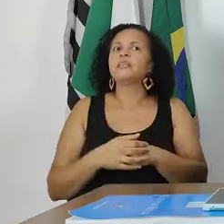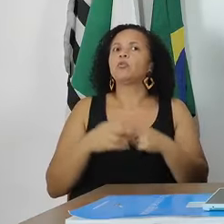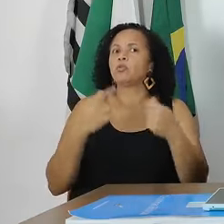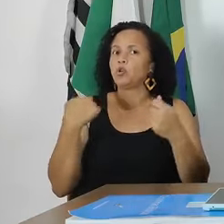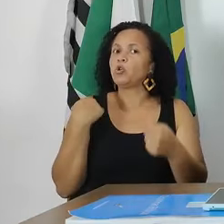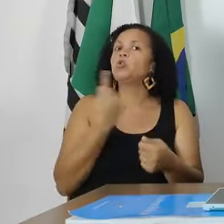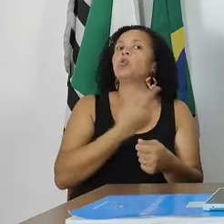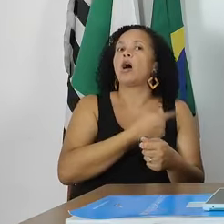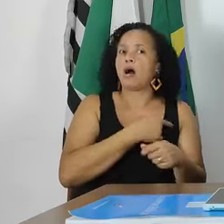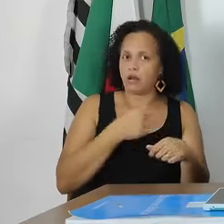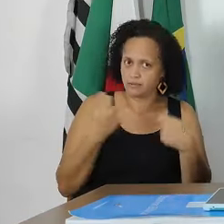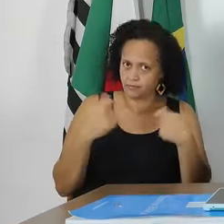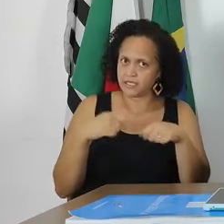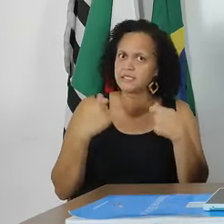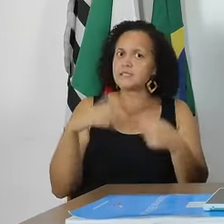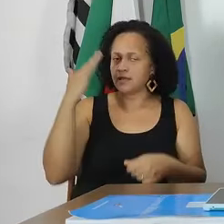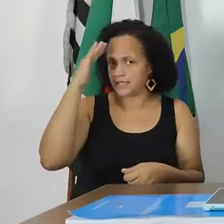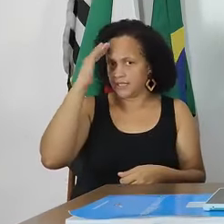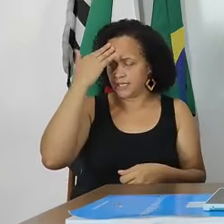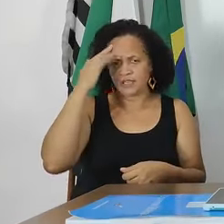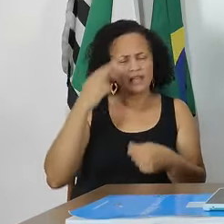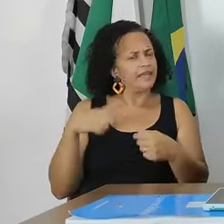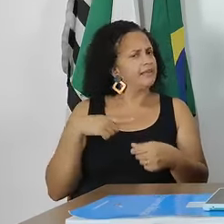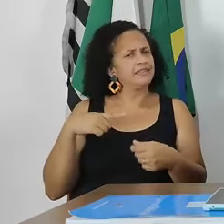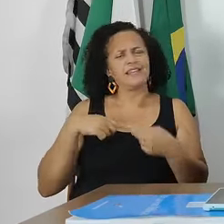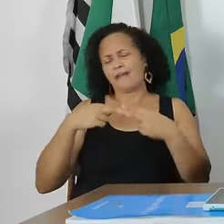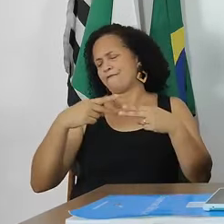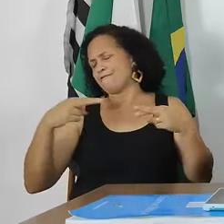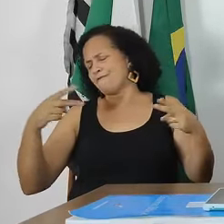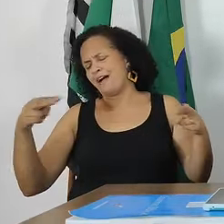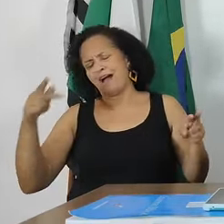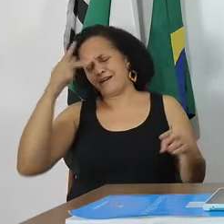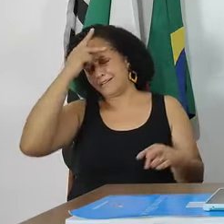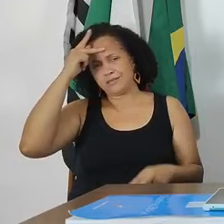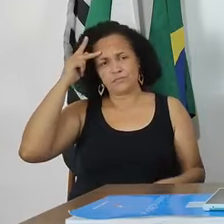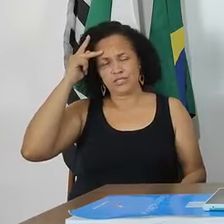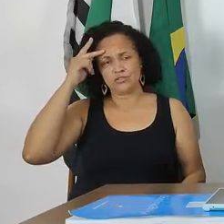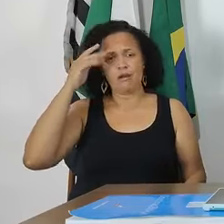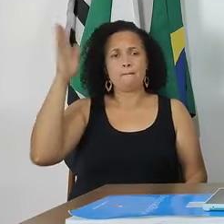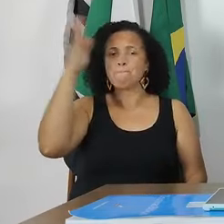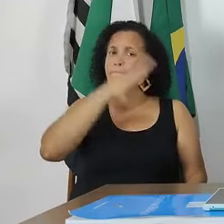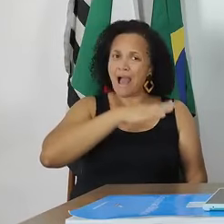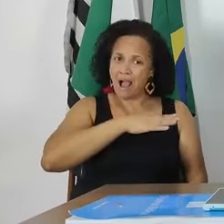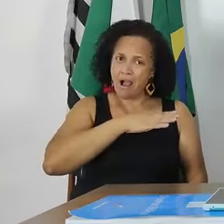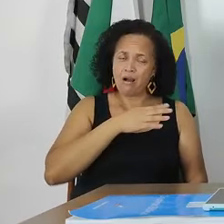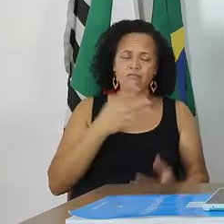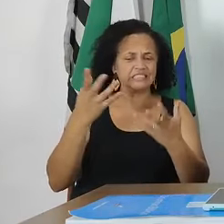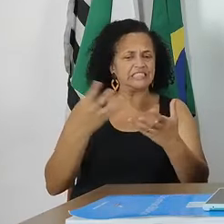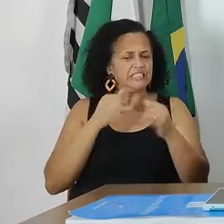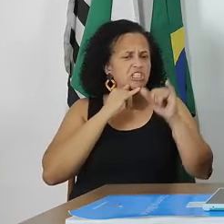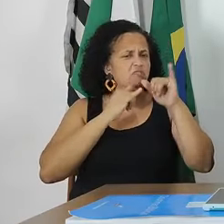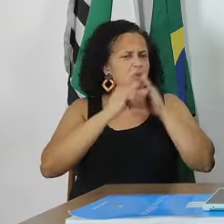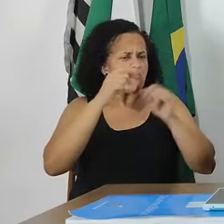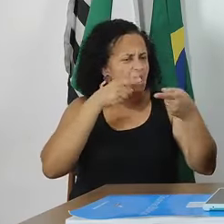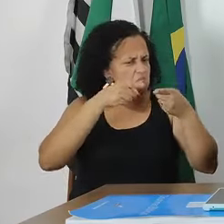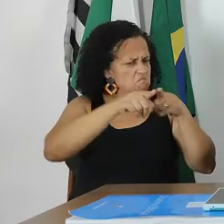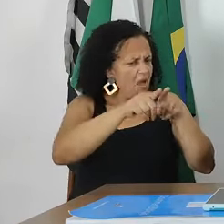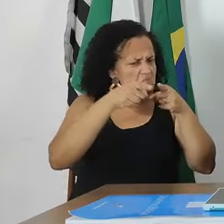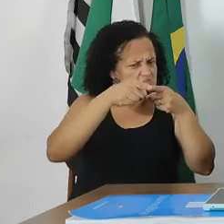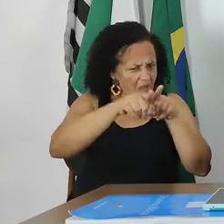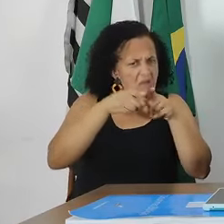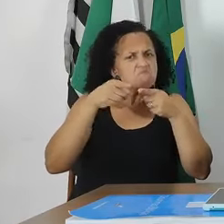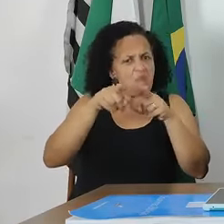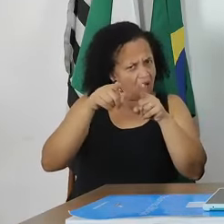Porque ele sabia que entrar pessoas no nosso meio para nos induzir ao erro, sim.